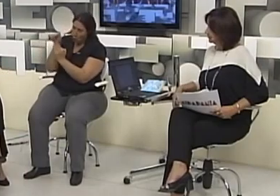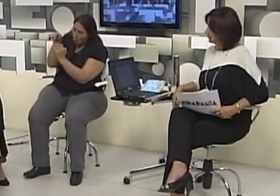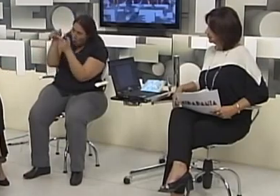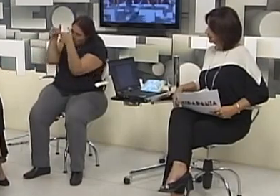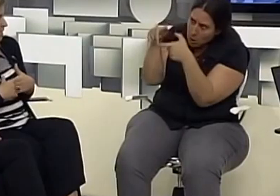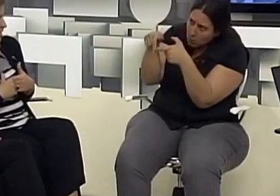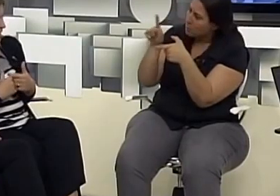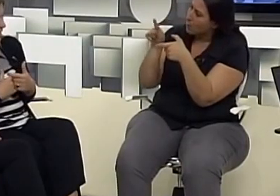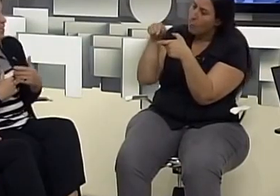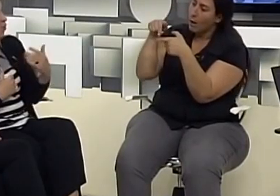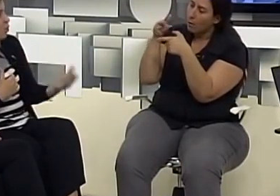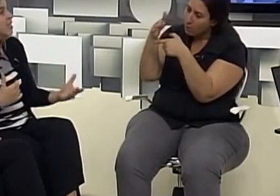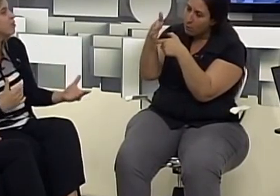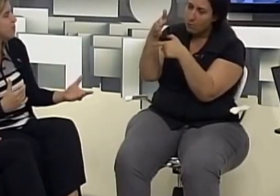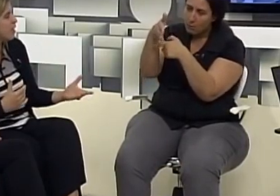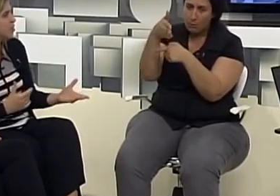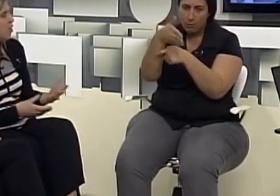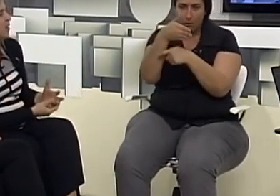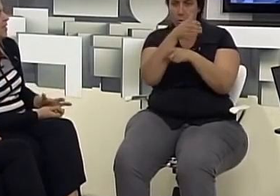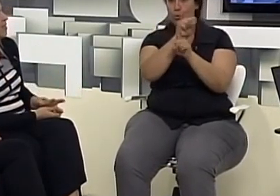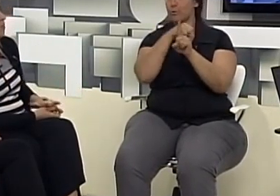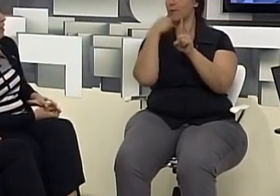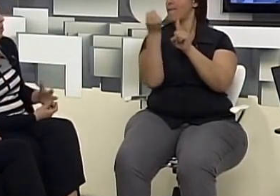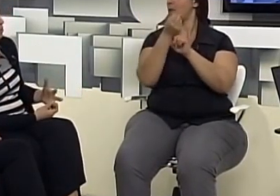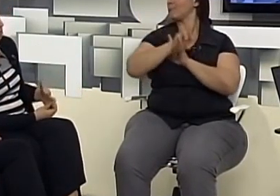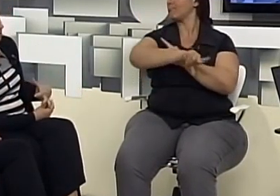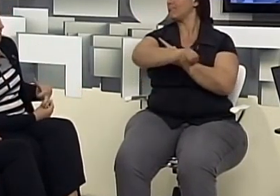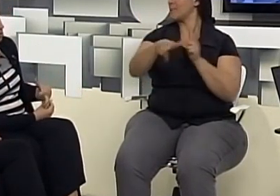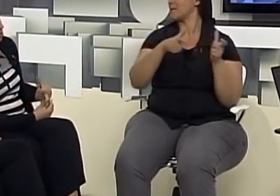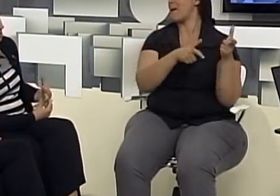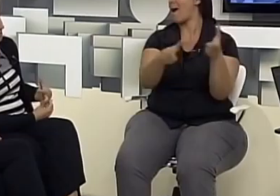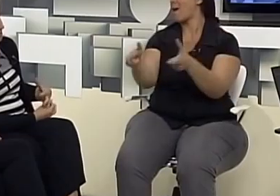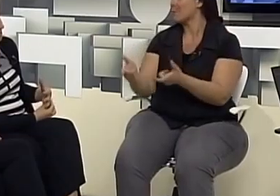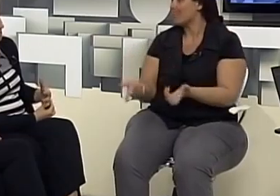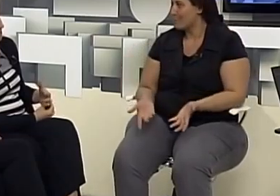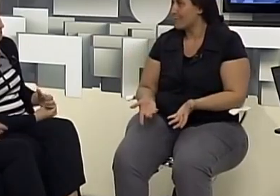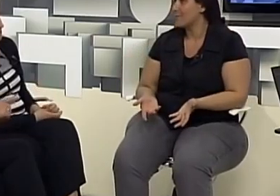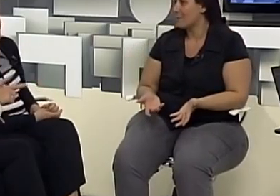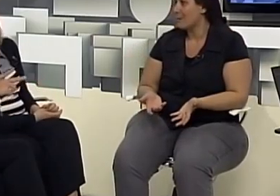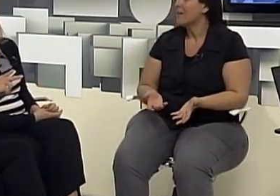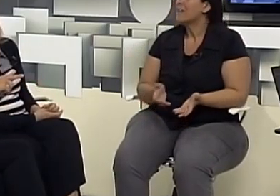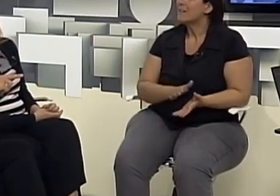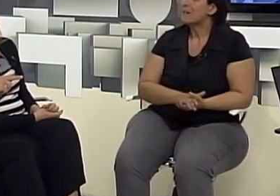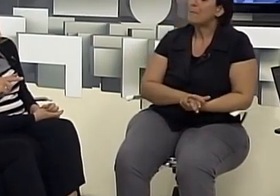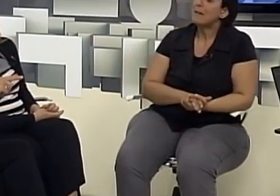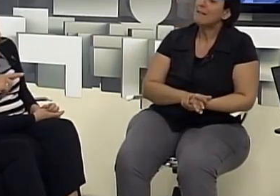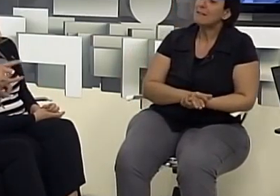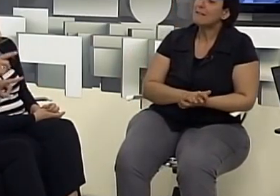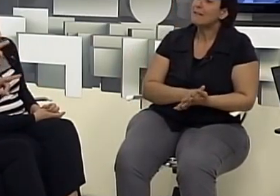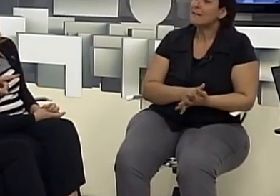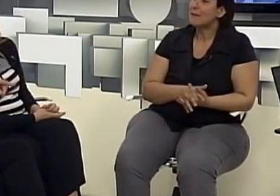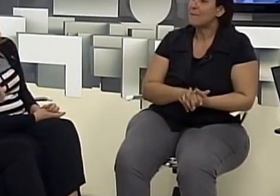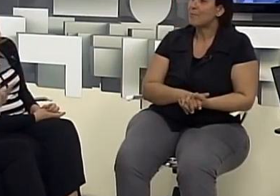sociedade e ele usa dos meios de comunicação bem como tu colocaste. Uhum. E